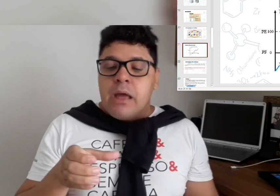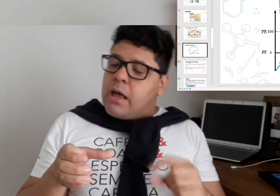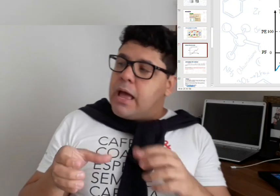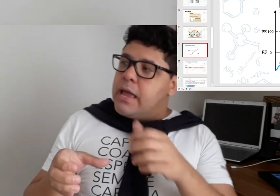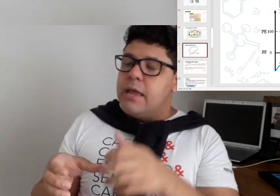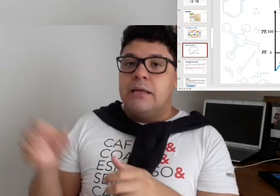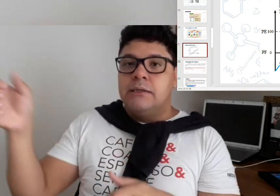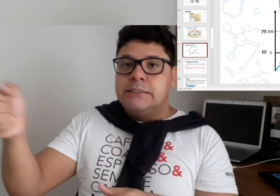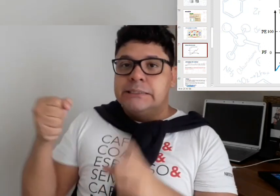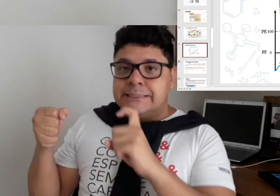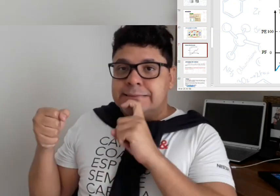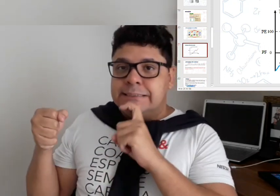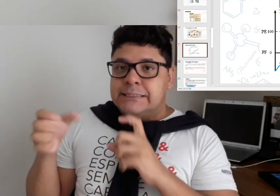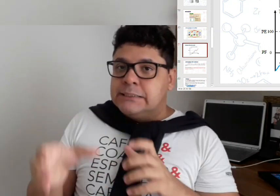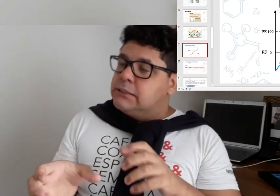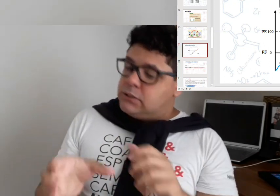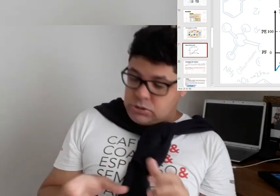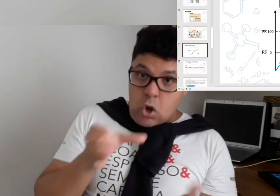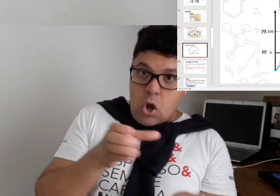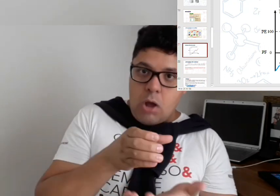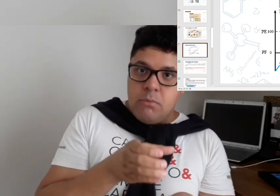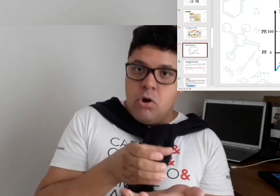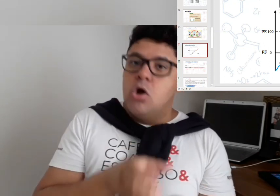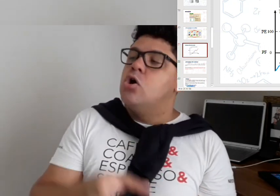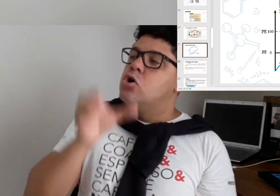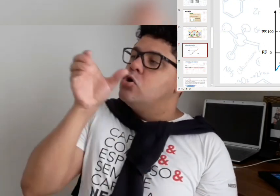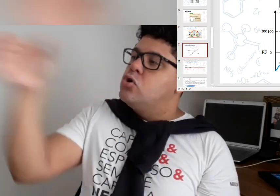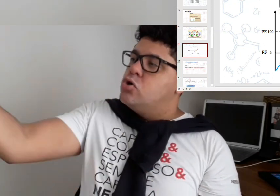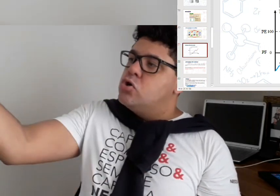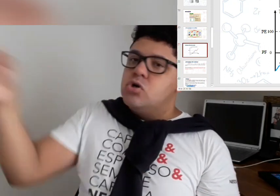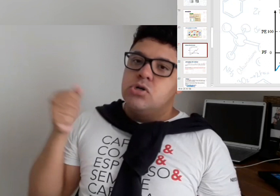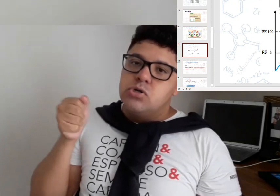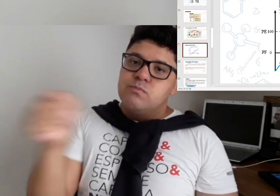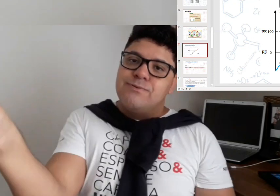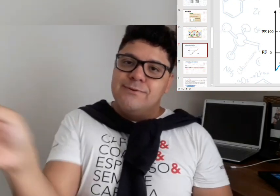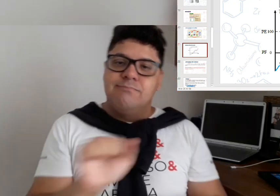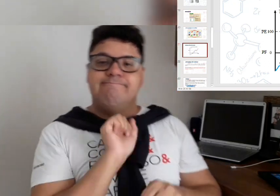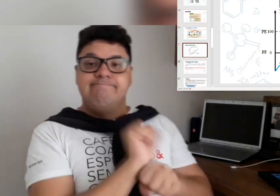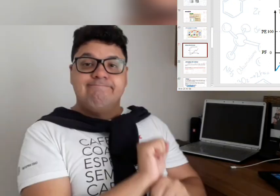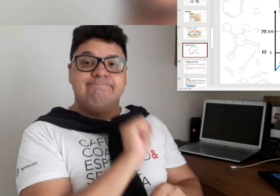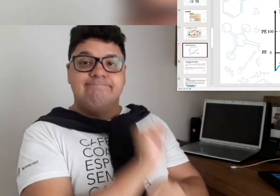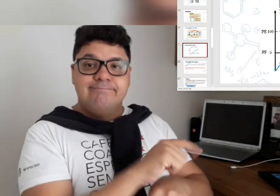virou tudo, né? Quando todas as molequinhas de água receberem